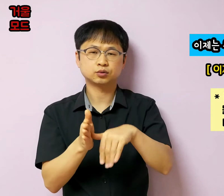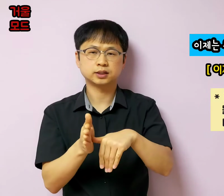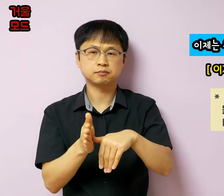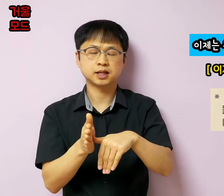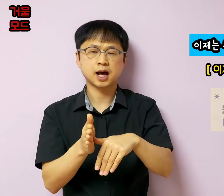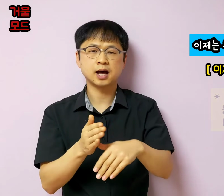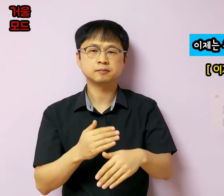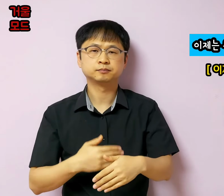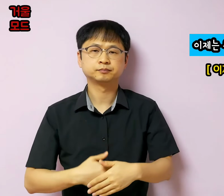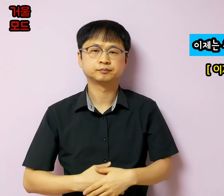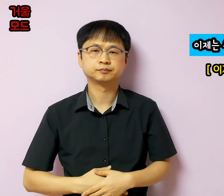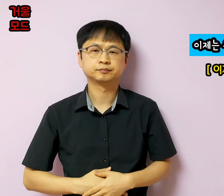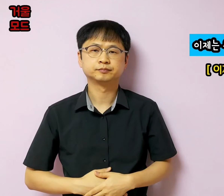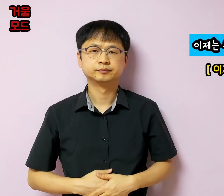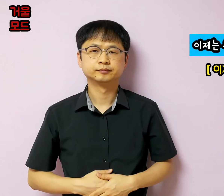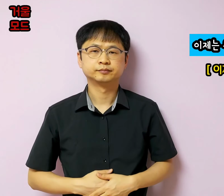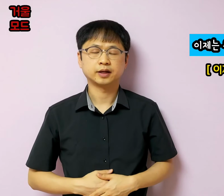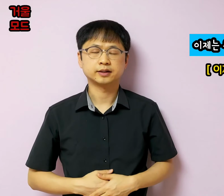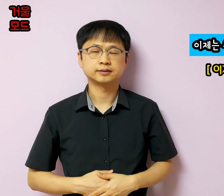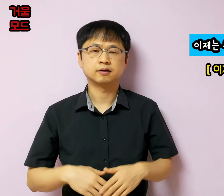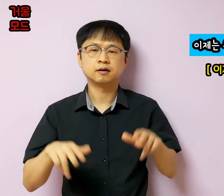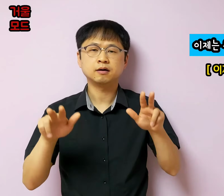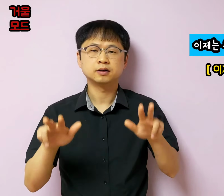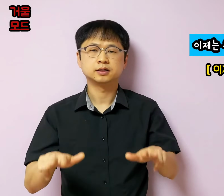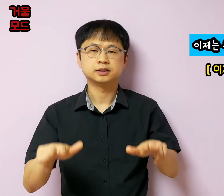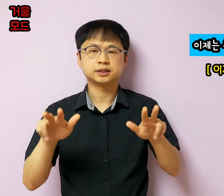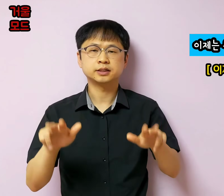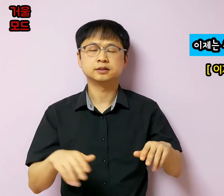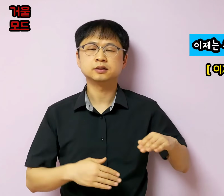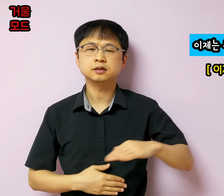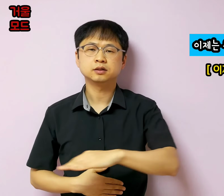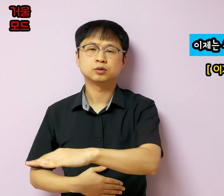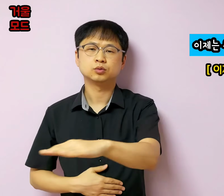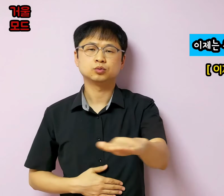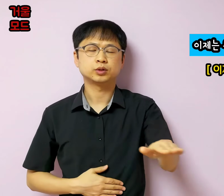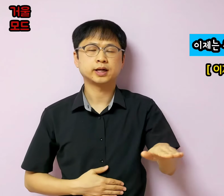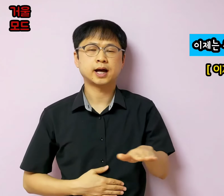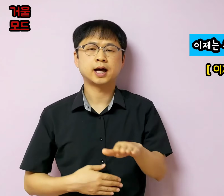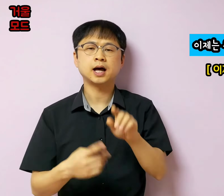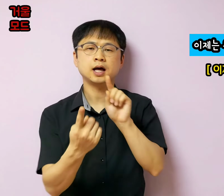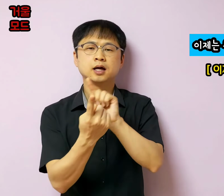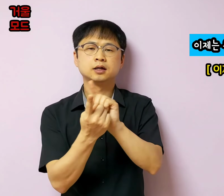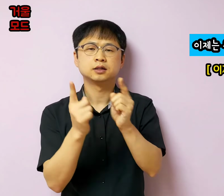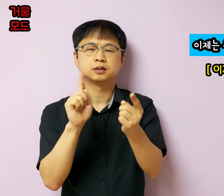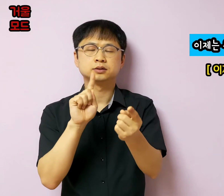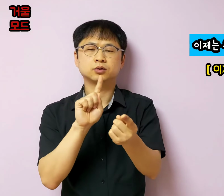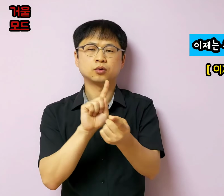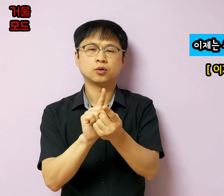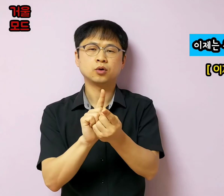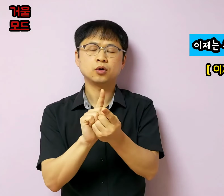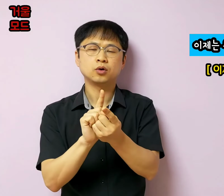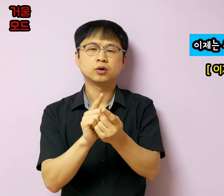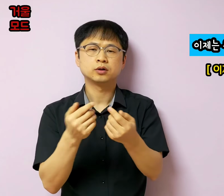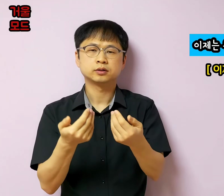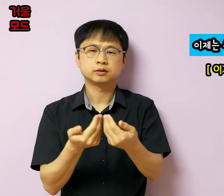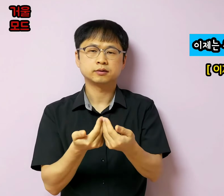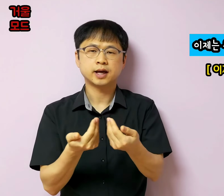수어가 됩니다. 네, 그래서 이제는 우리가 서로